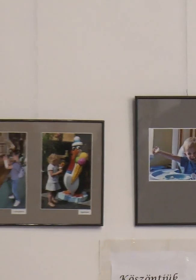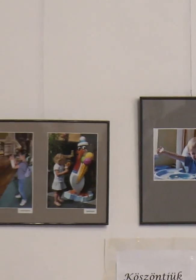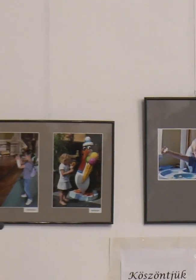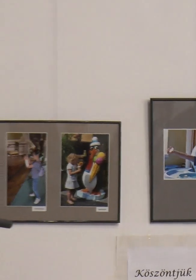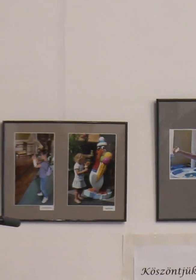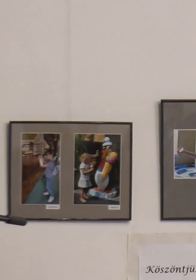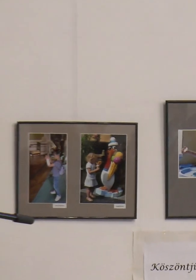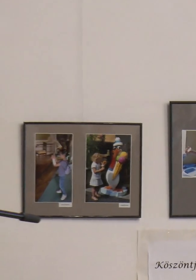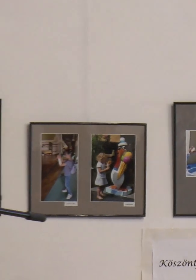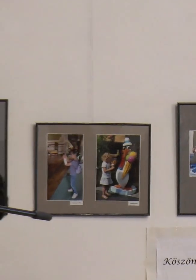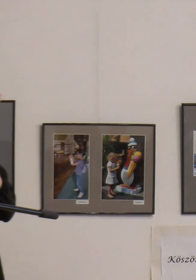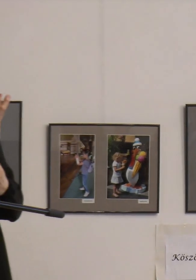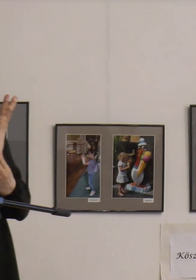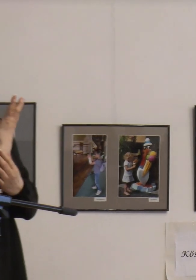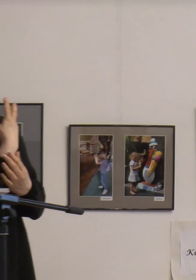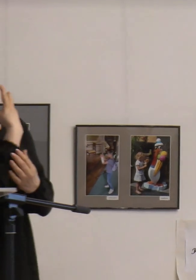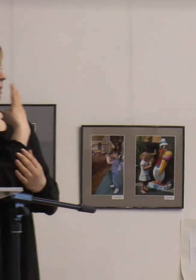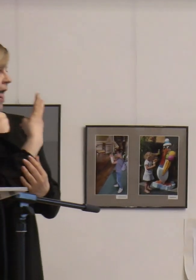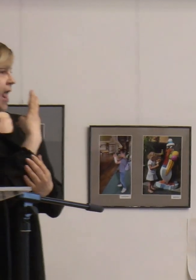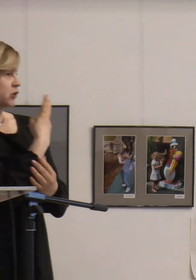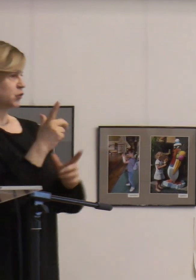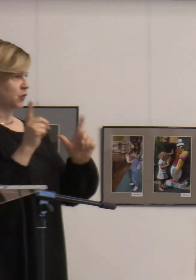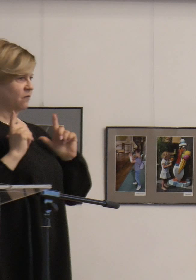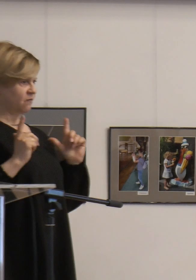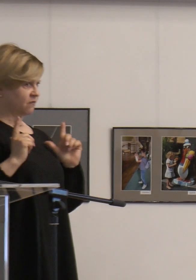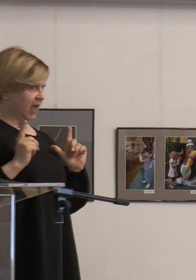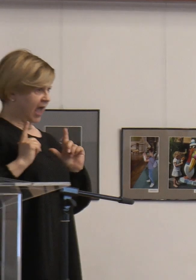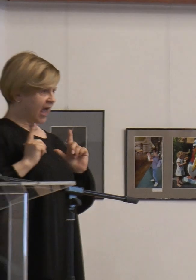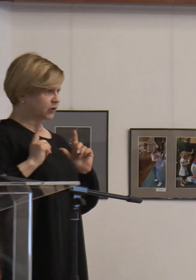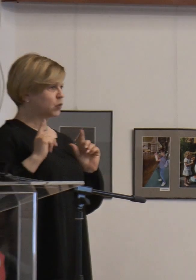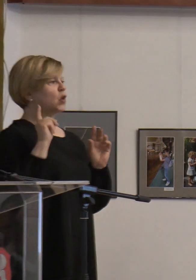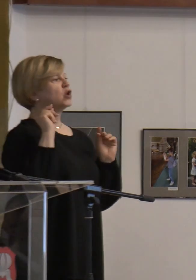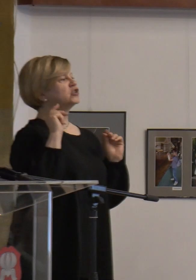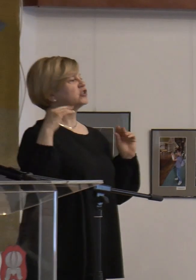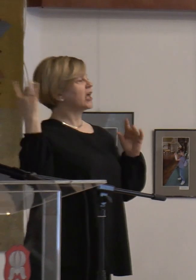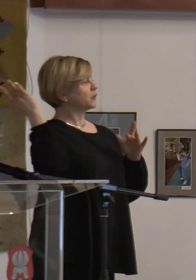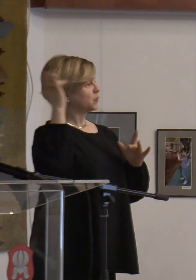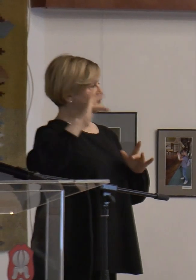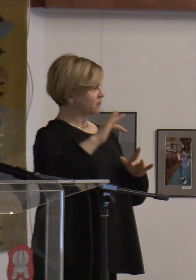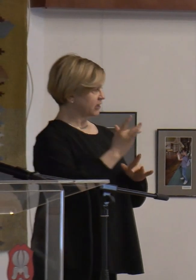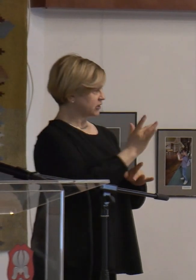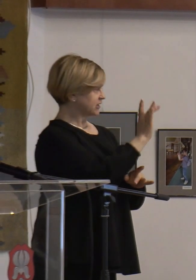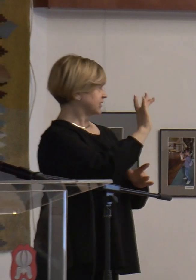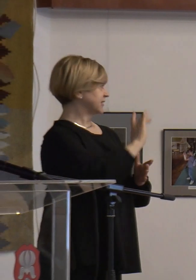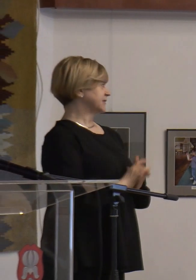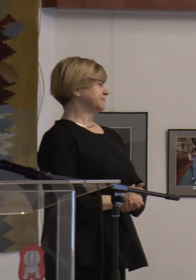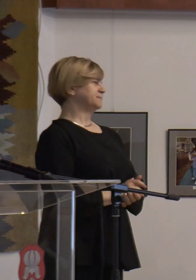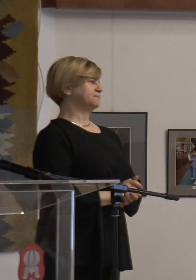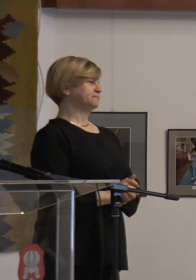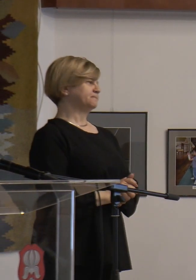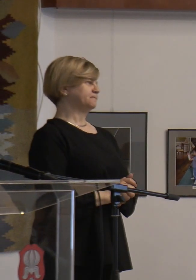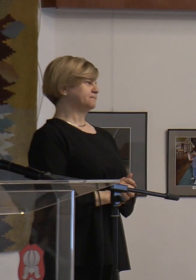Itt a tavasz, lessük, várjuk a csicsergő fecskét.